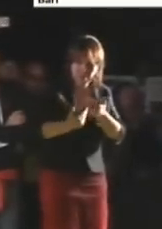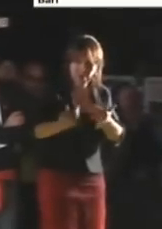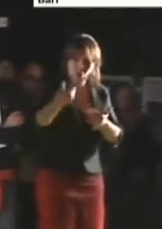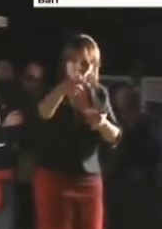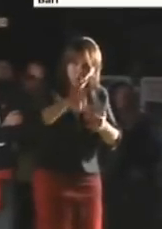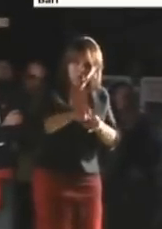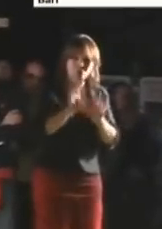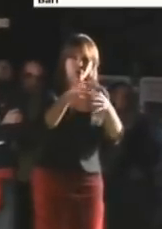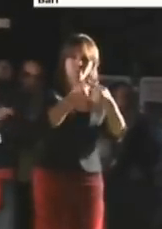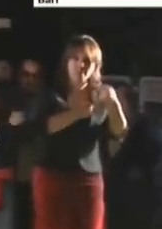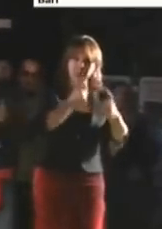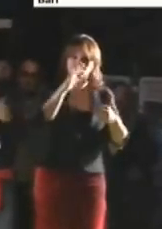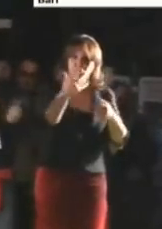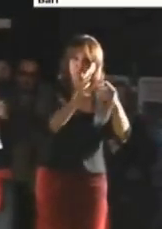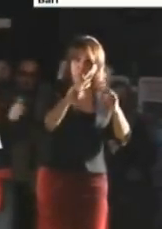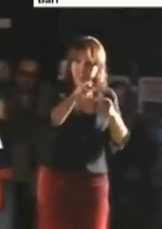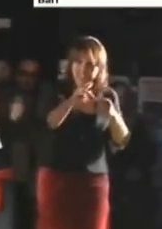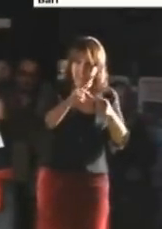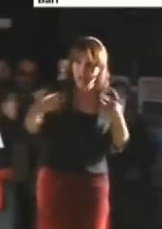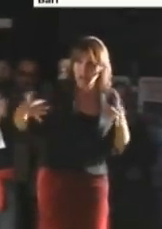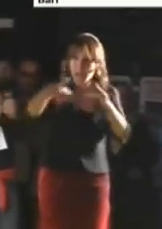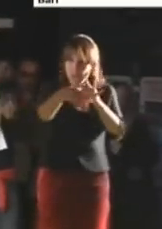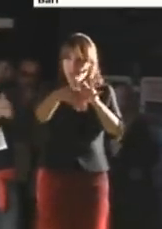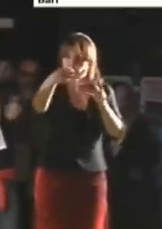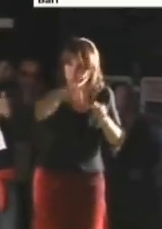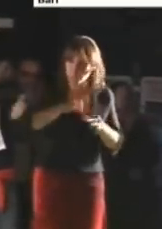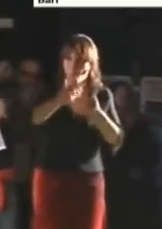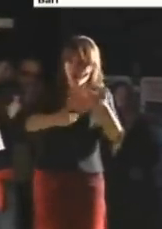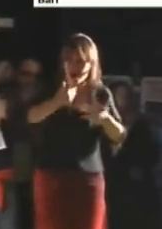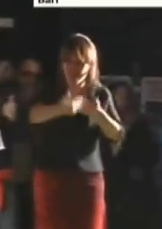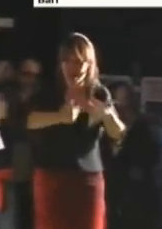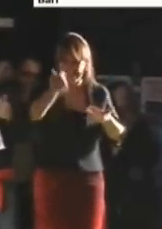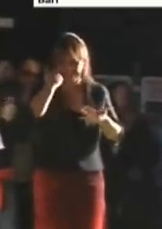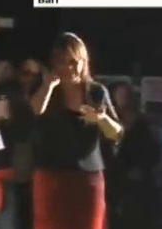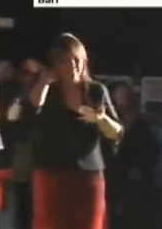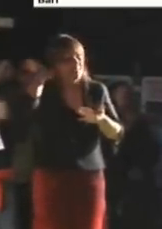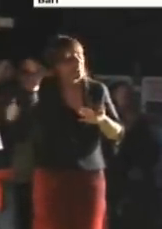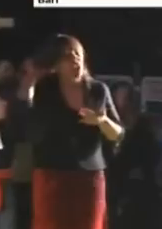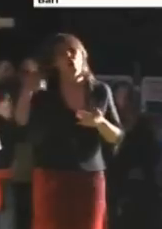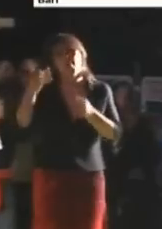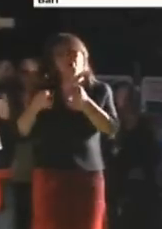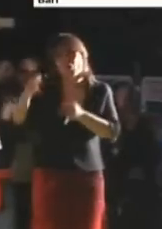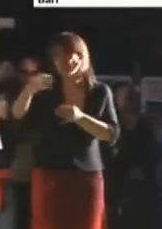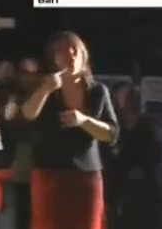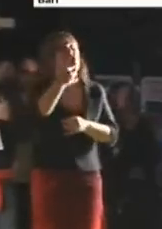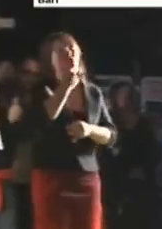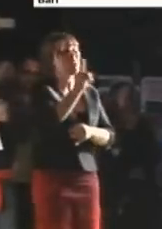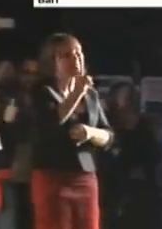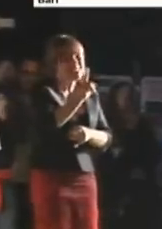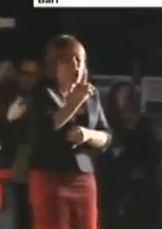il Movimento 5 Stelle che li sorregge. E lo sanno, non lo dicono,